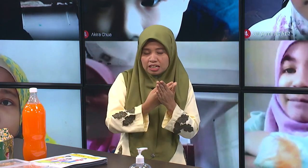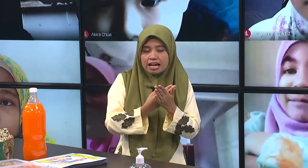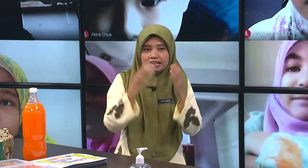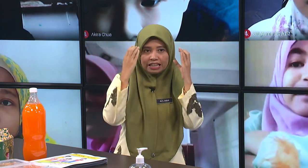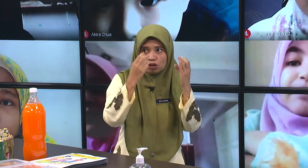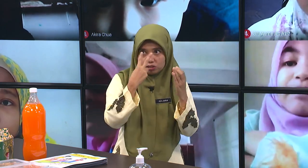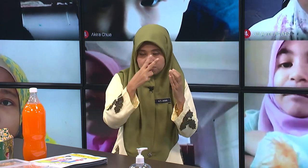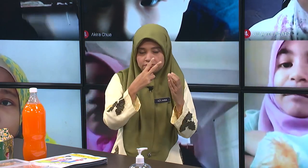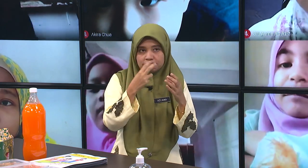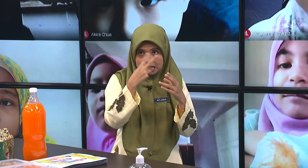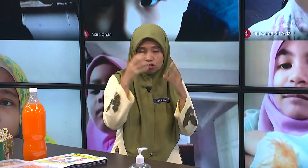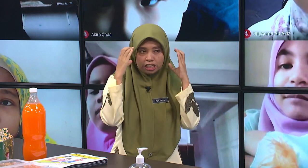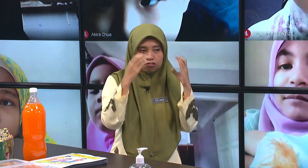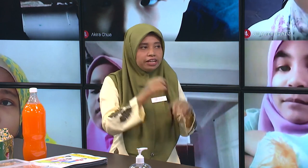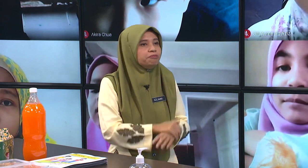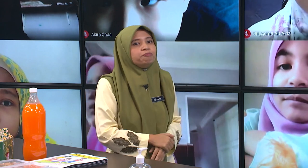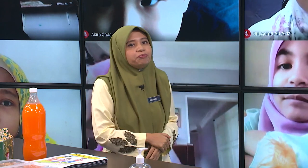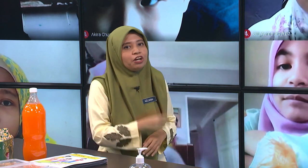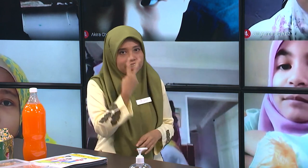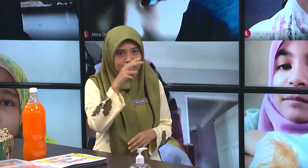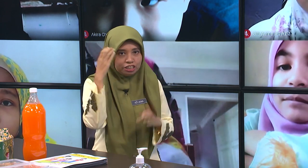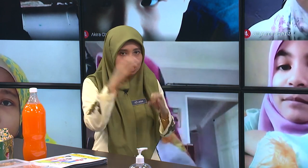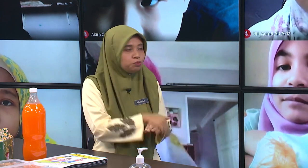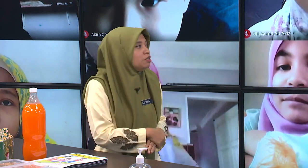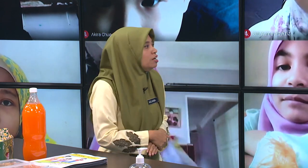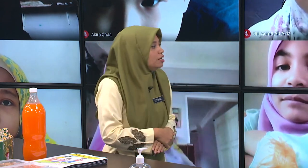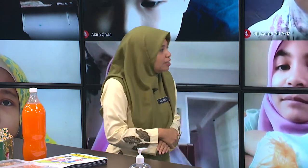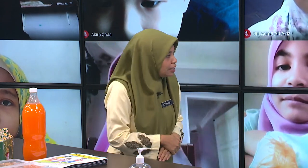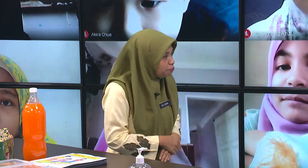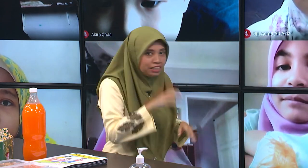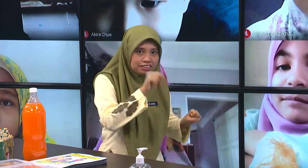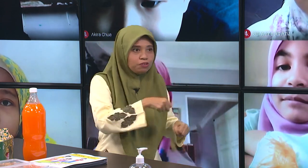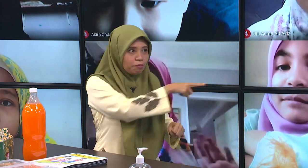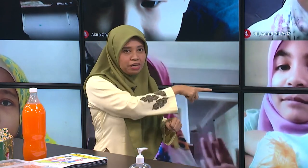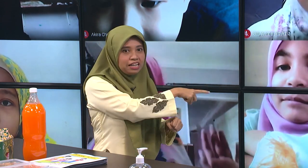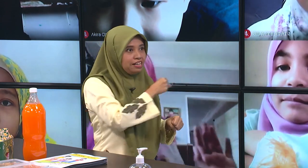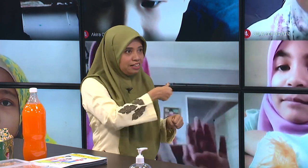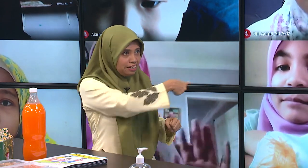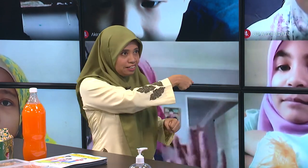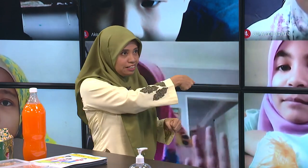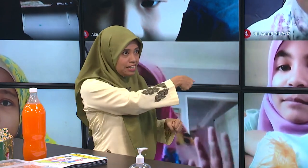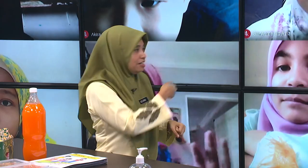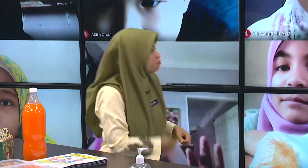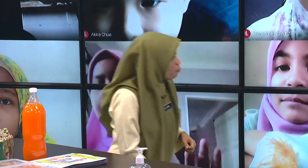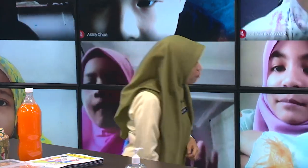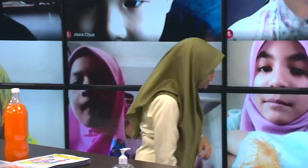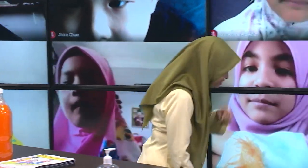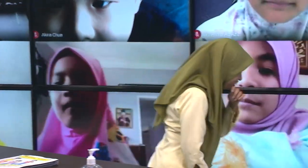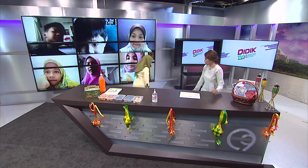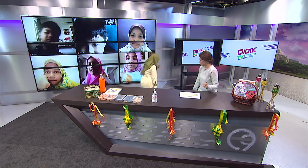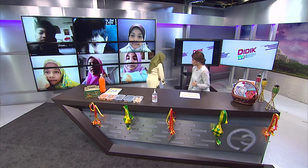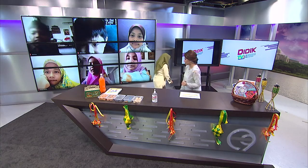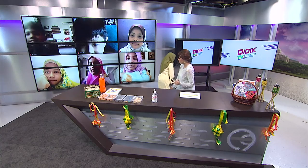semua tengok cikgu ya. Okey, tengok cikgu. Okey, boleh cikgu ambil? Boleh cikgu. Cikgu nak ambil slide.